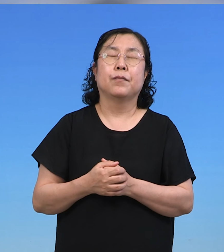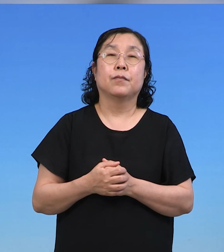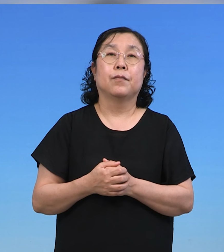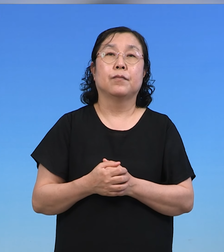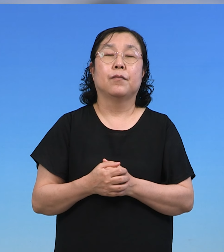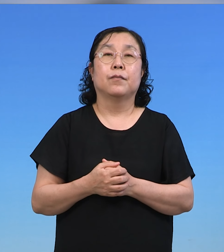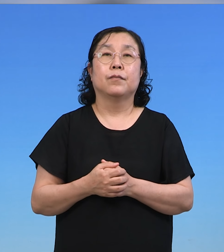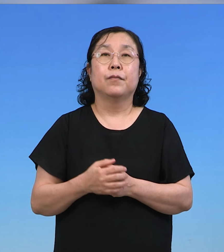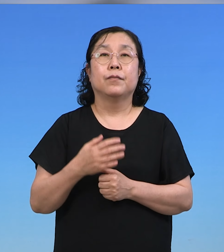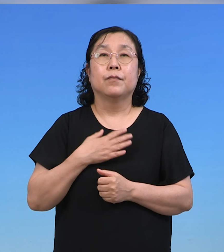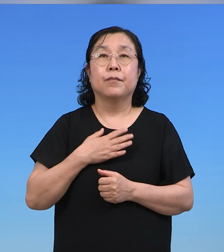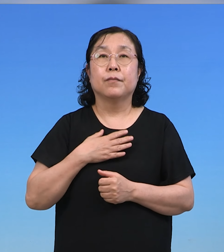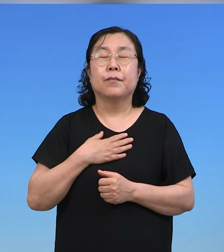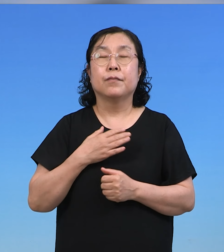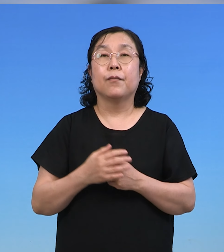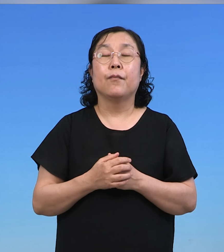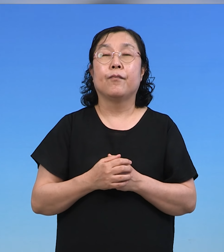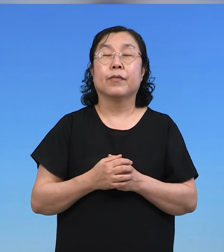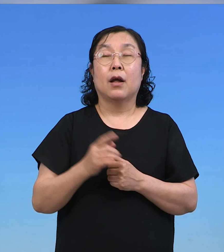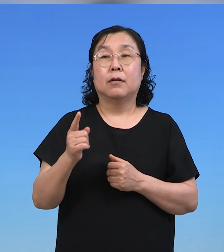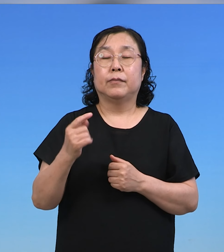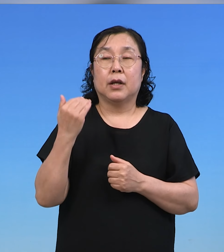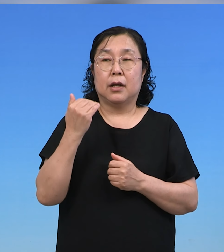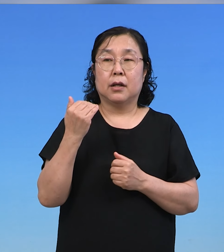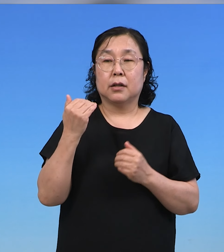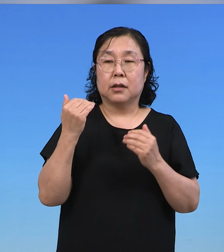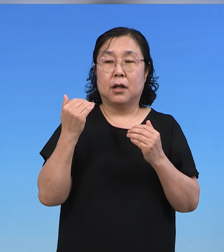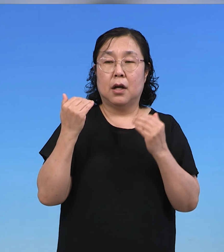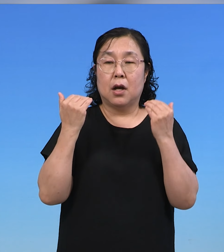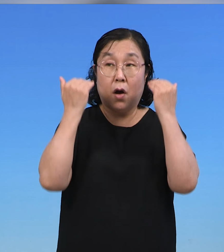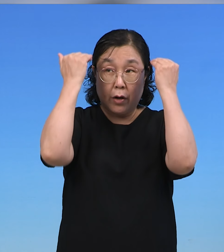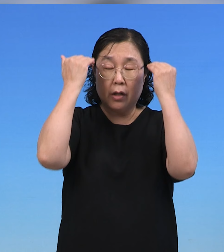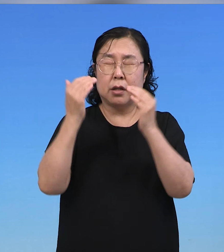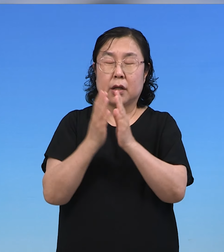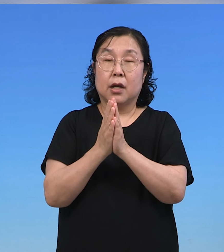그러다가 이제 제가 이 어른을